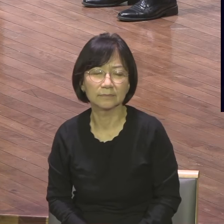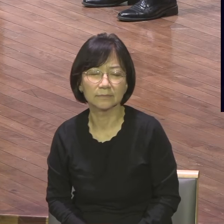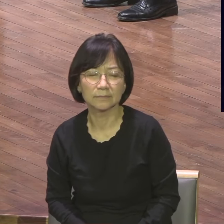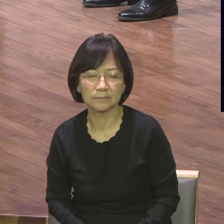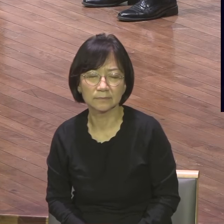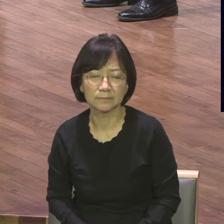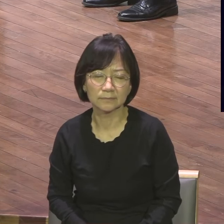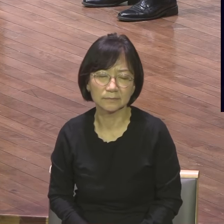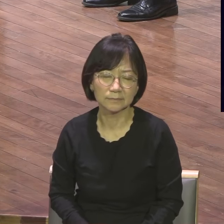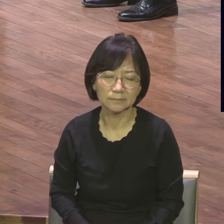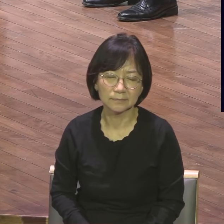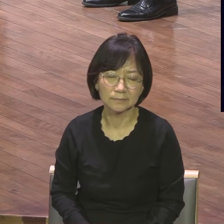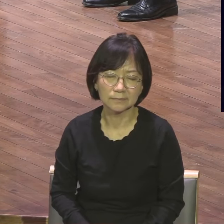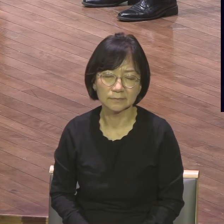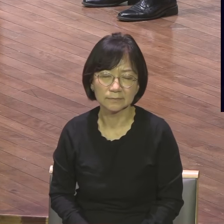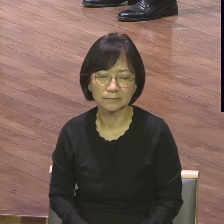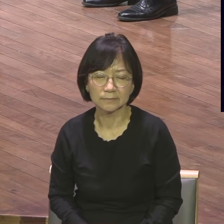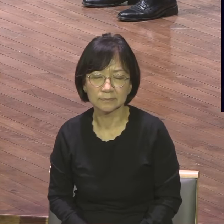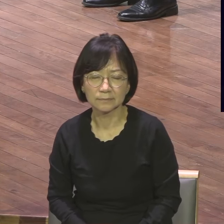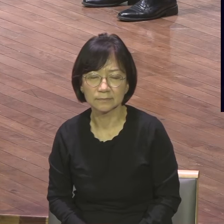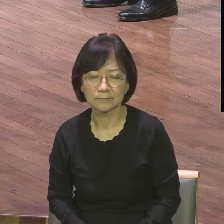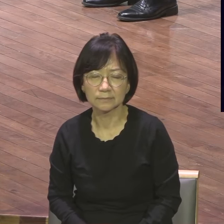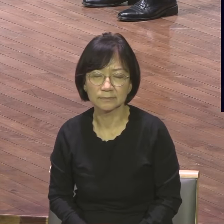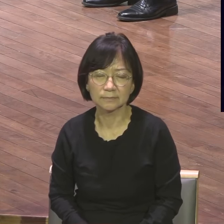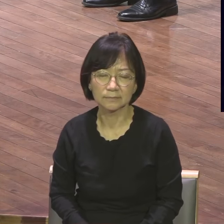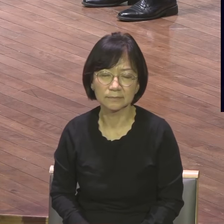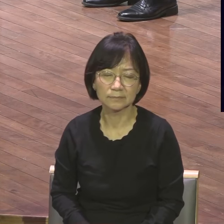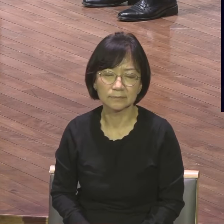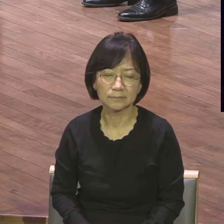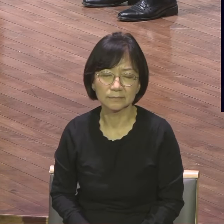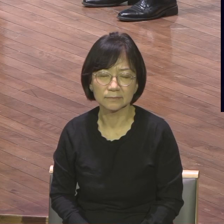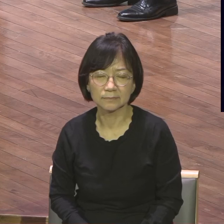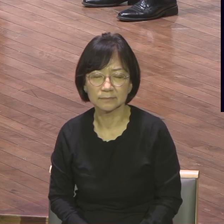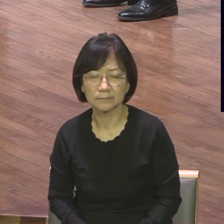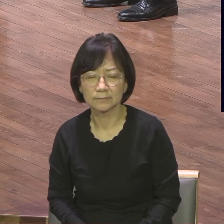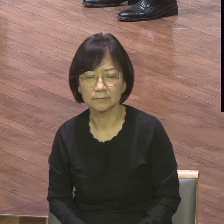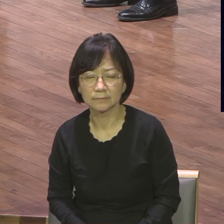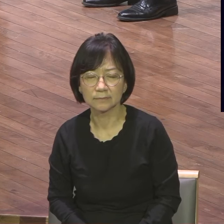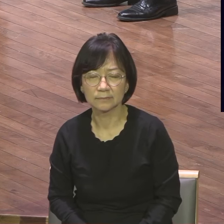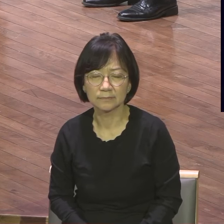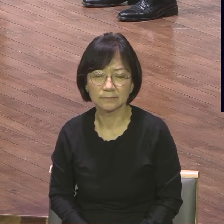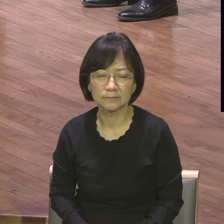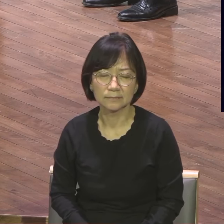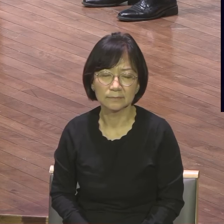몸이 부서지고 그 몸이 완전히 완전히 Lord.